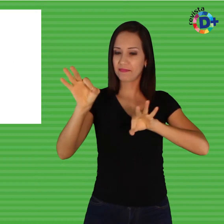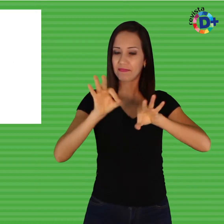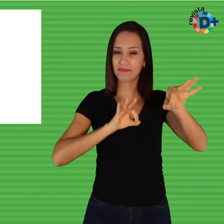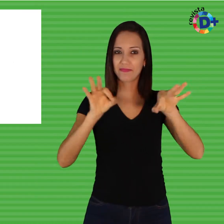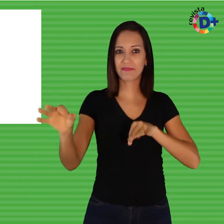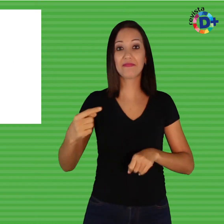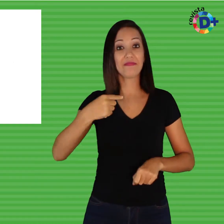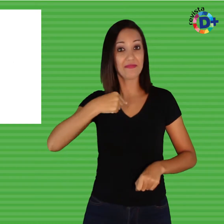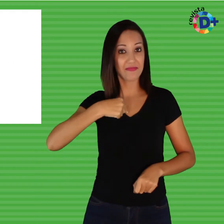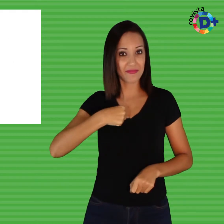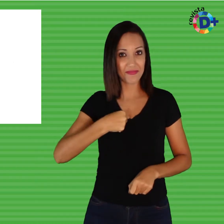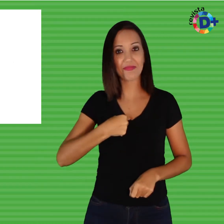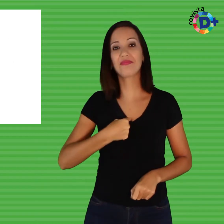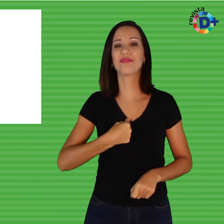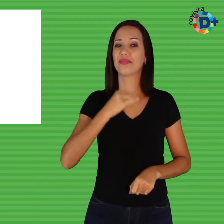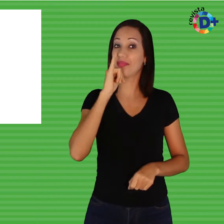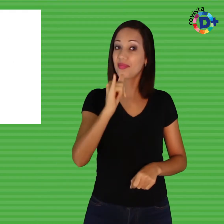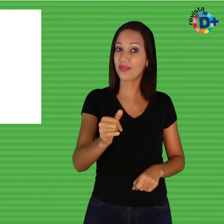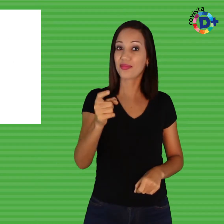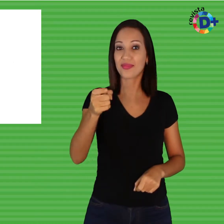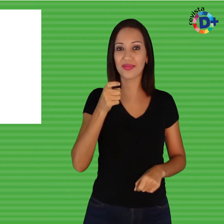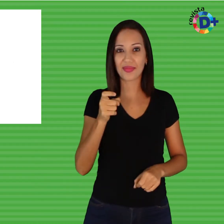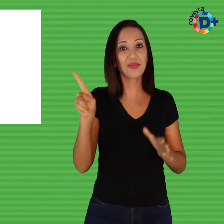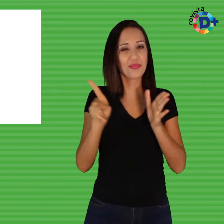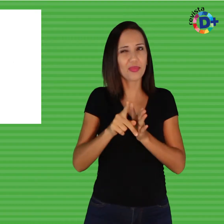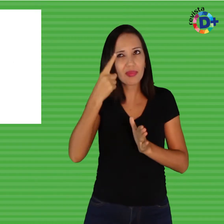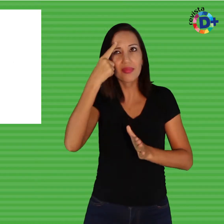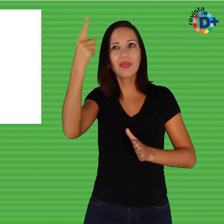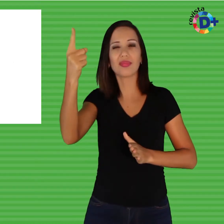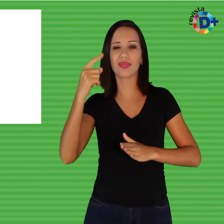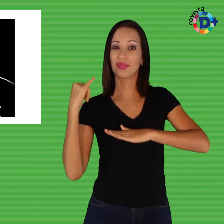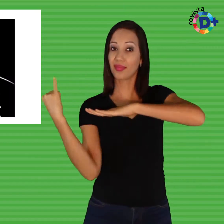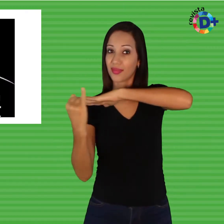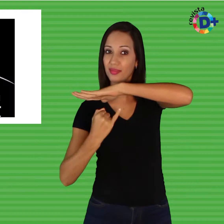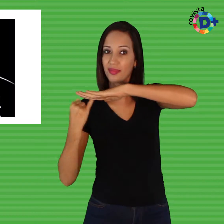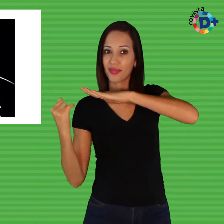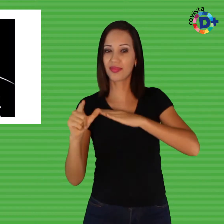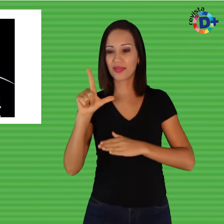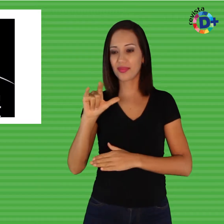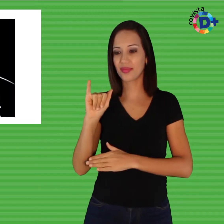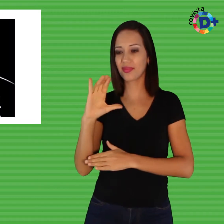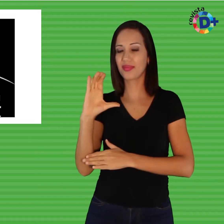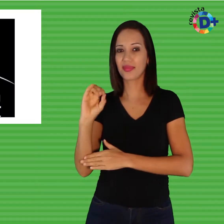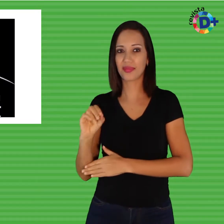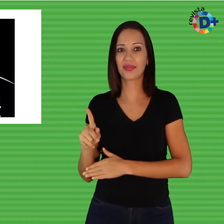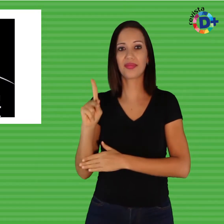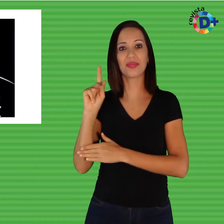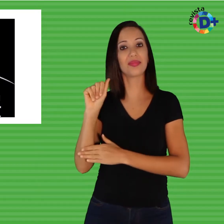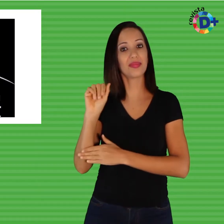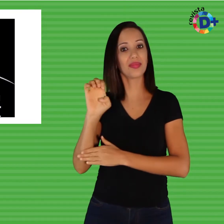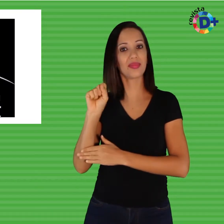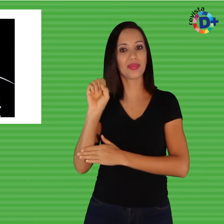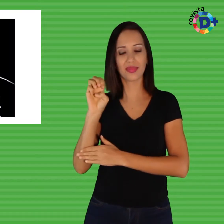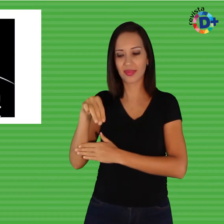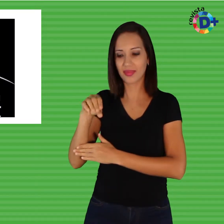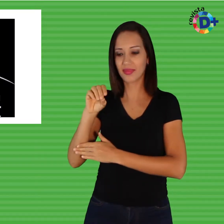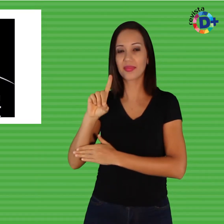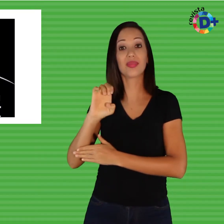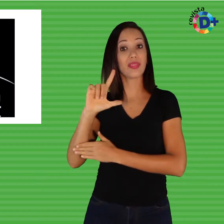O projeto Eu Digo X, idealizado pelo Instituto Lico Caesemodel,